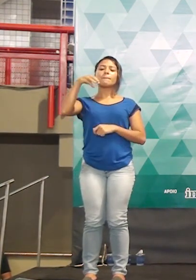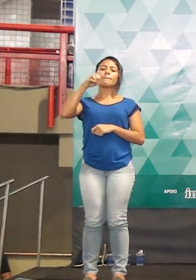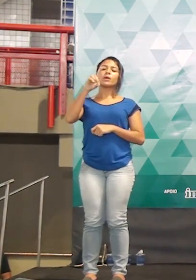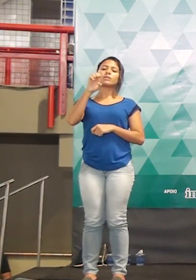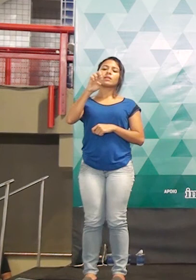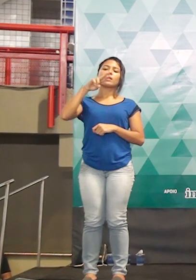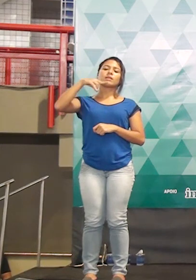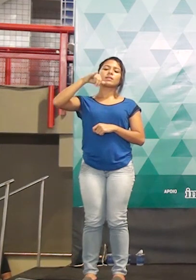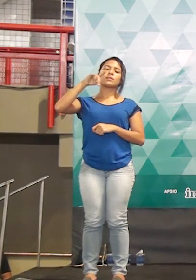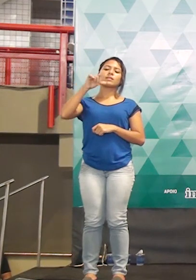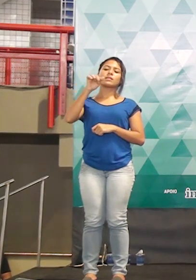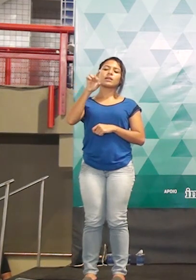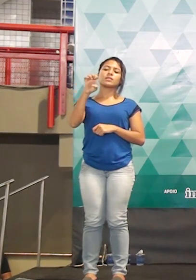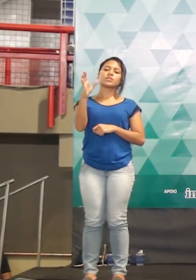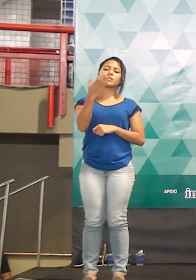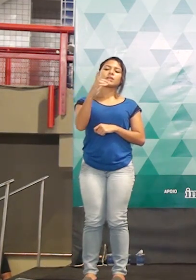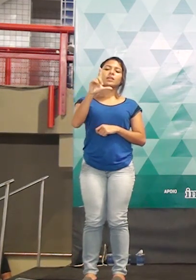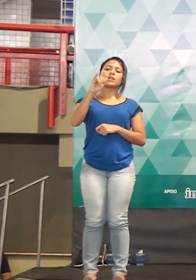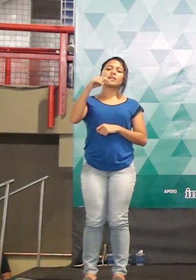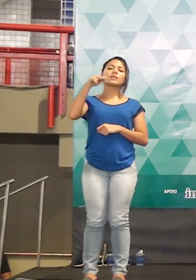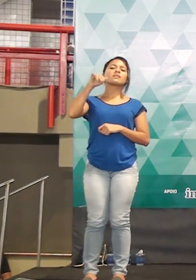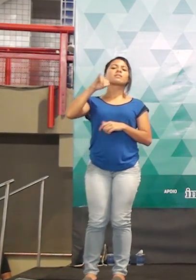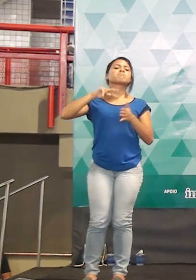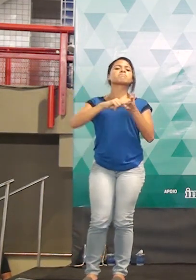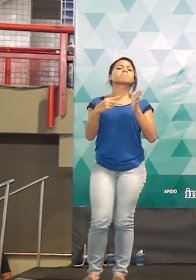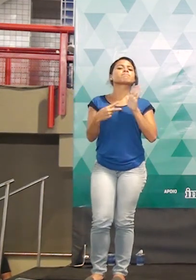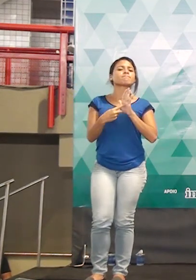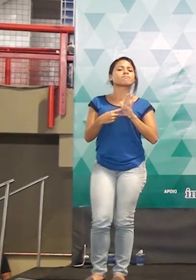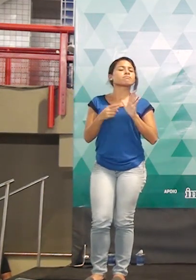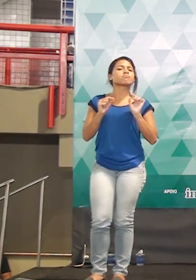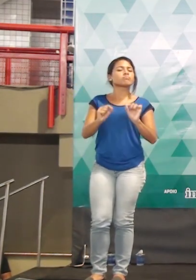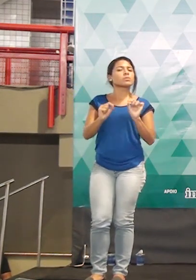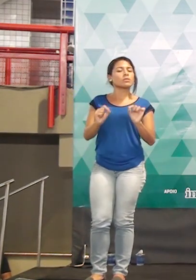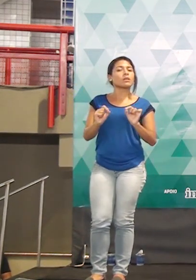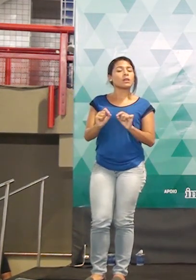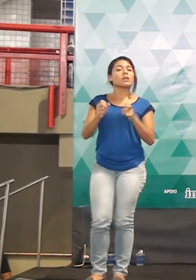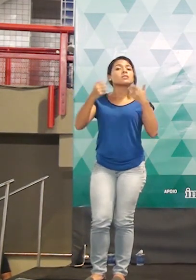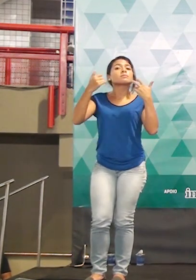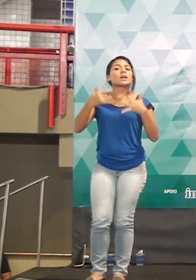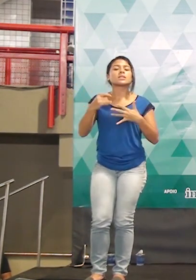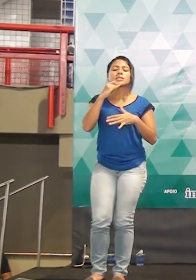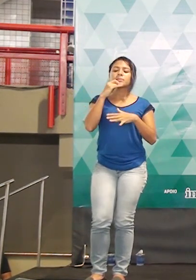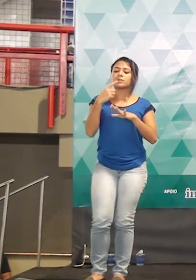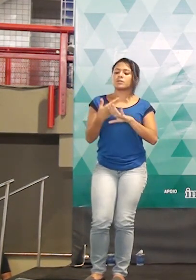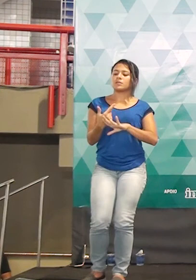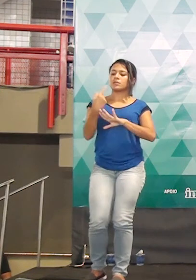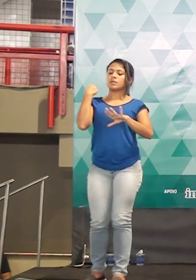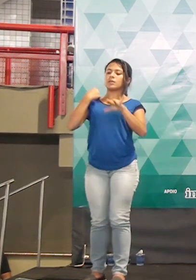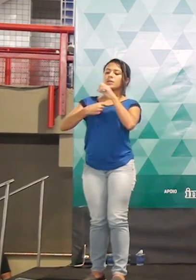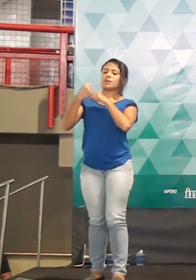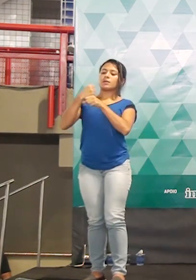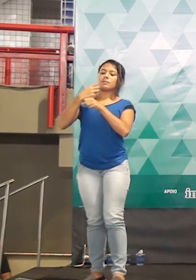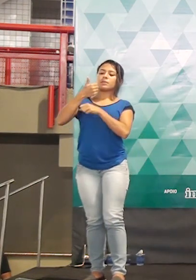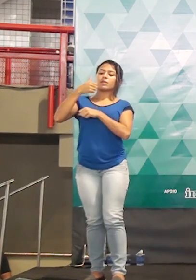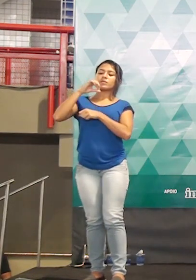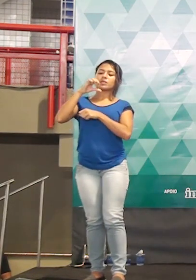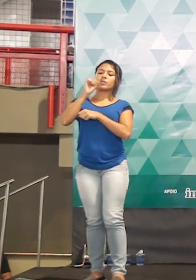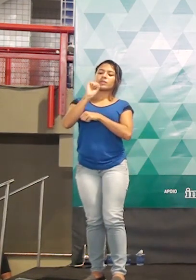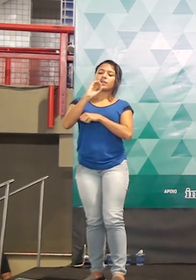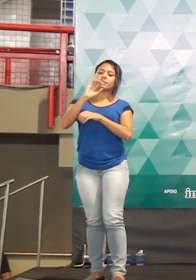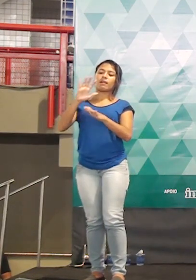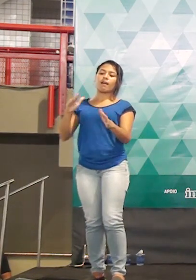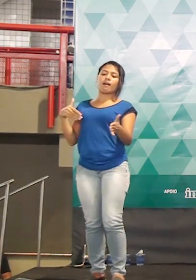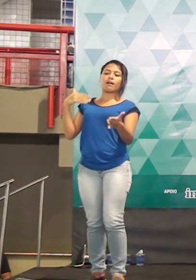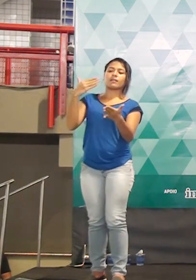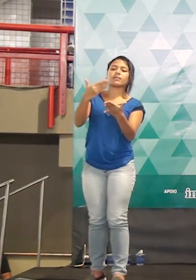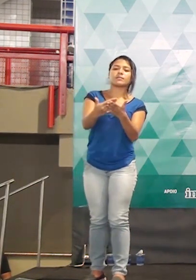Ele quer dizer que de 80 para cá, nada mais é sólido nas nossas vidas. Nem as amizades,